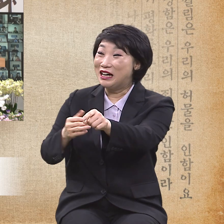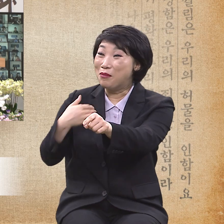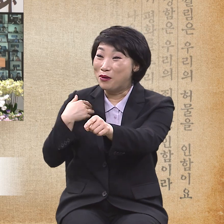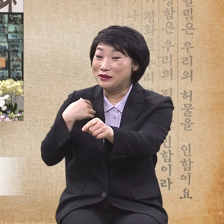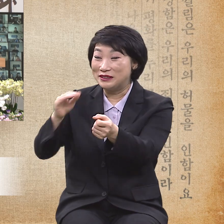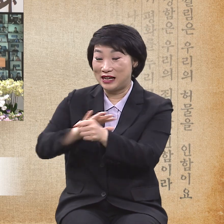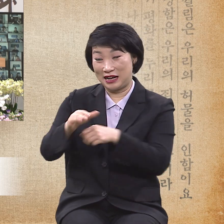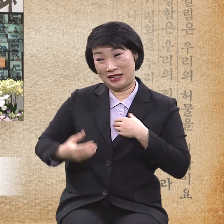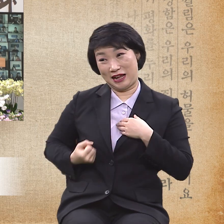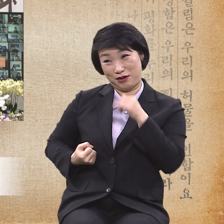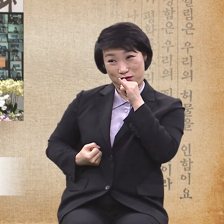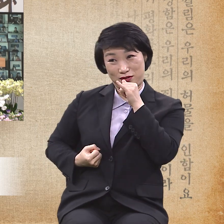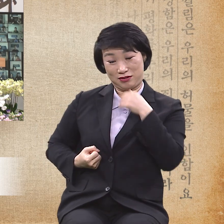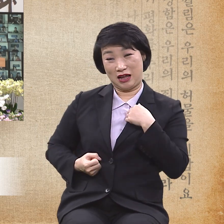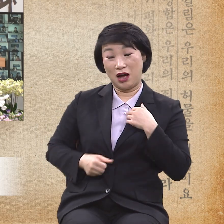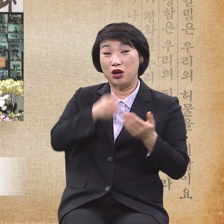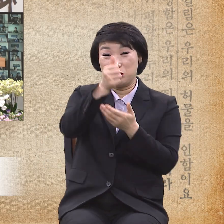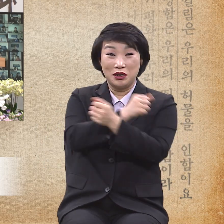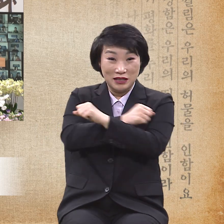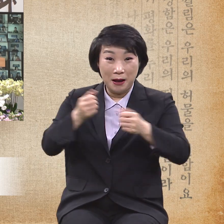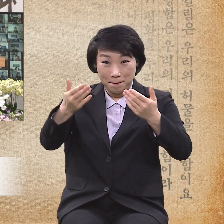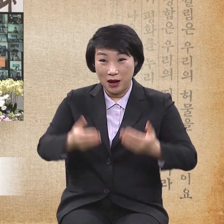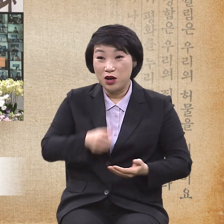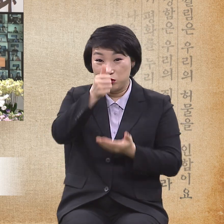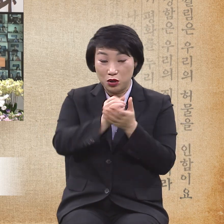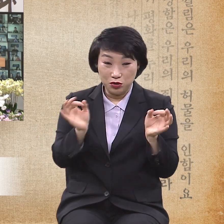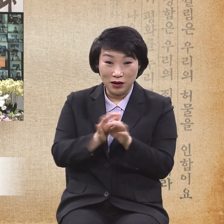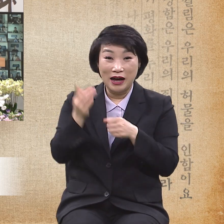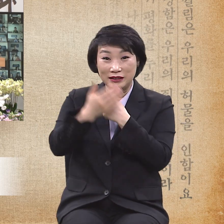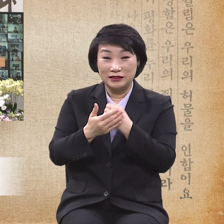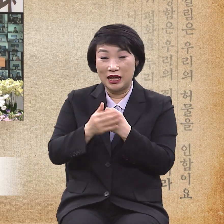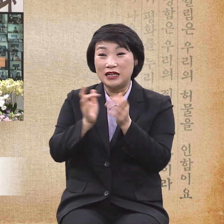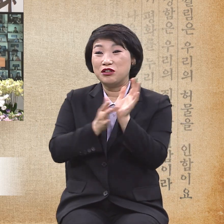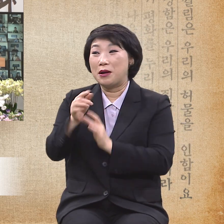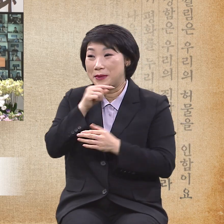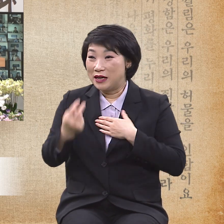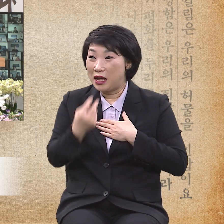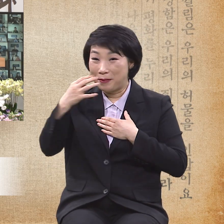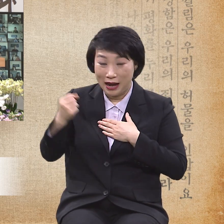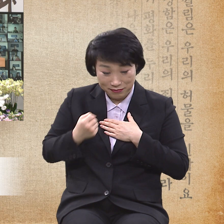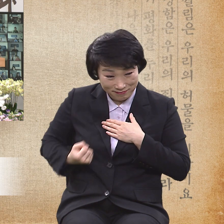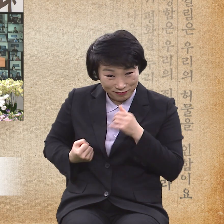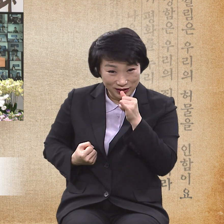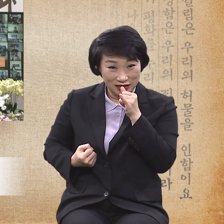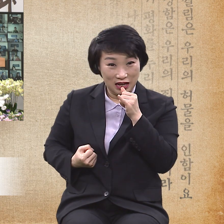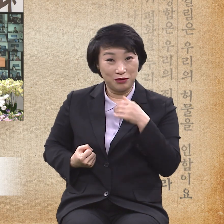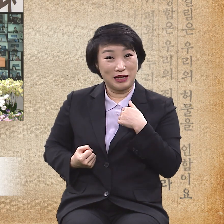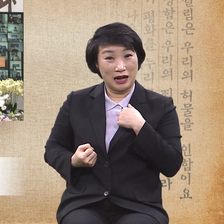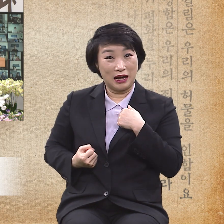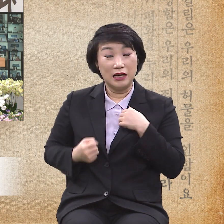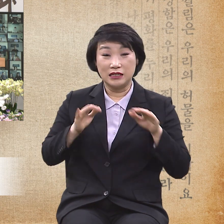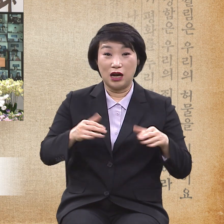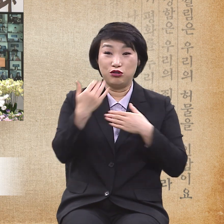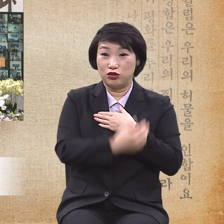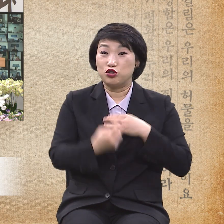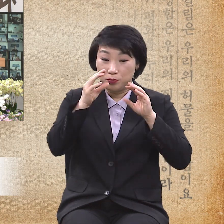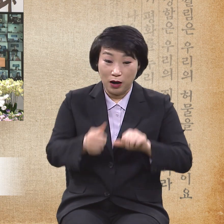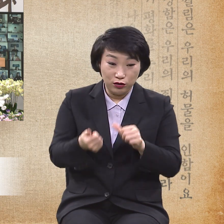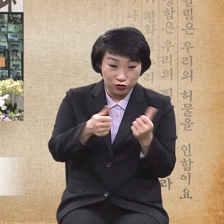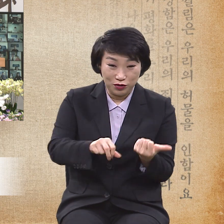모르는 사랑이 제사 안 받은 속죄의 은총이 그 피의 생명으로 내 안에 있어. 역신이